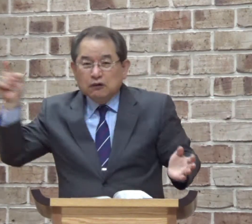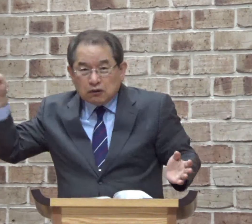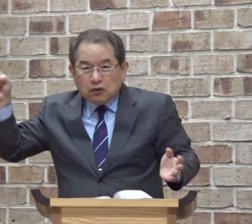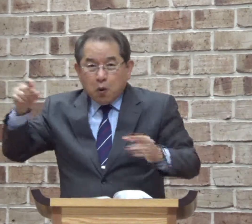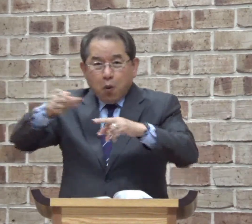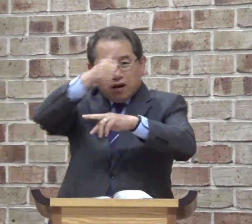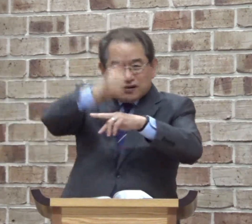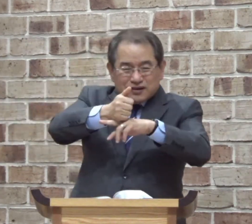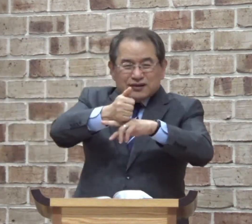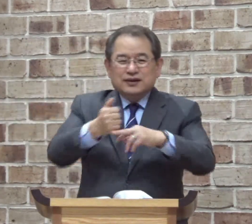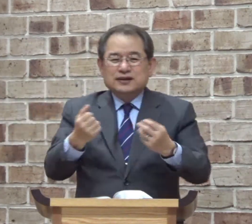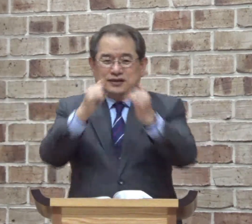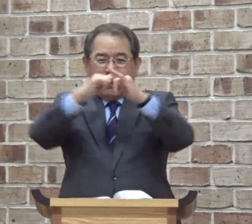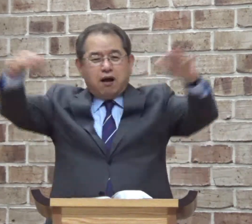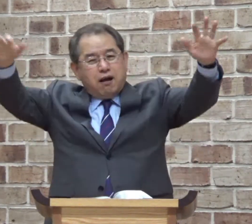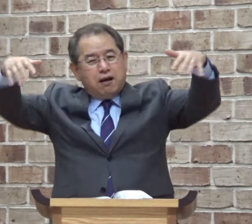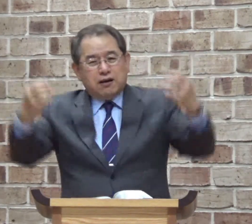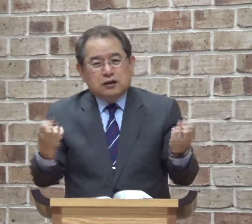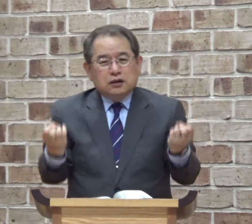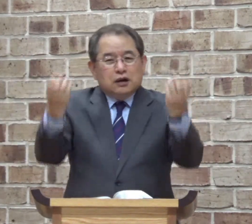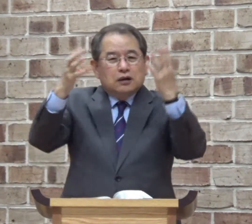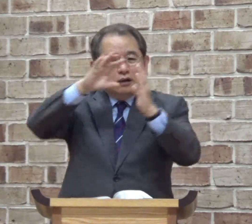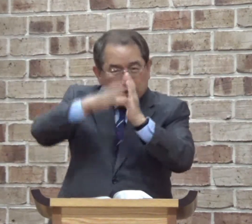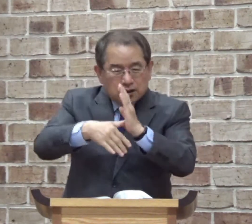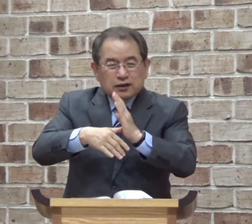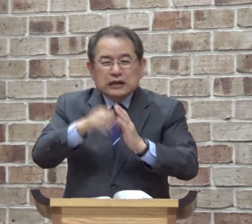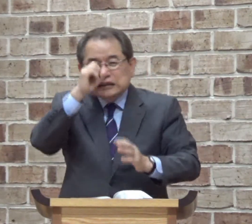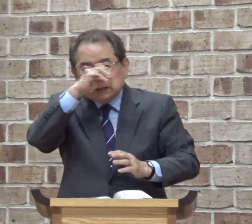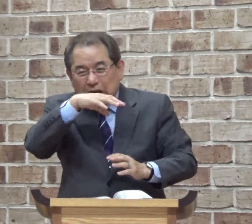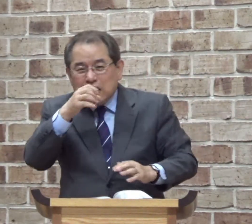왕이 모든 사람들을 불러 제사를 드릴 때에